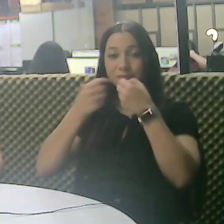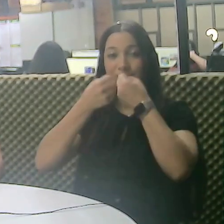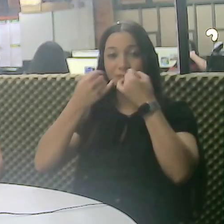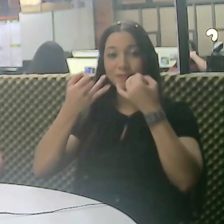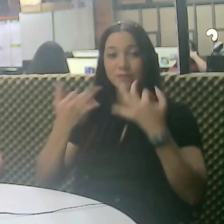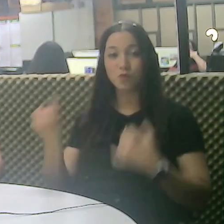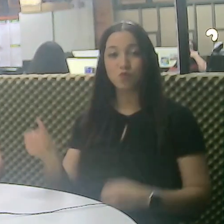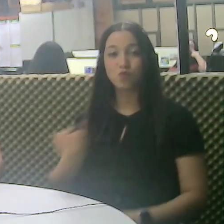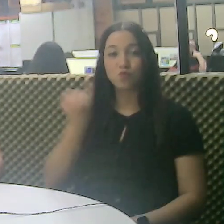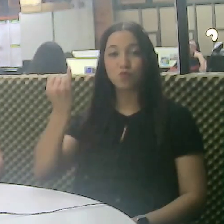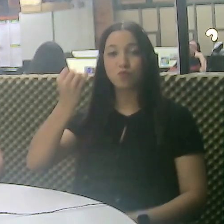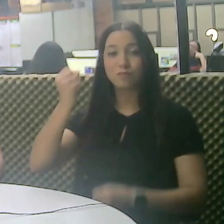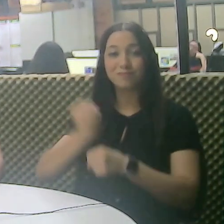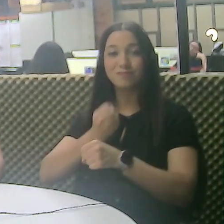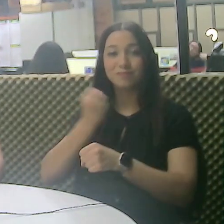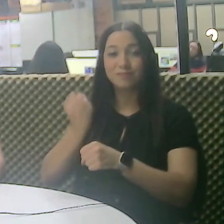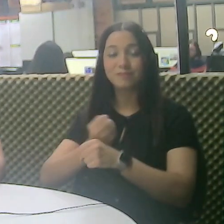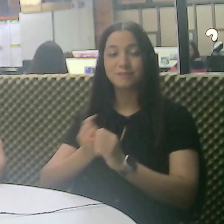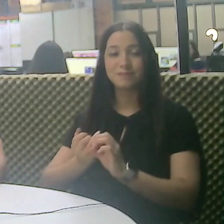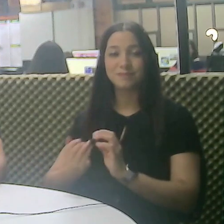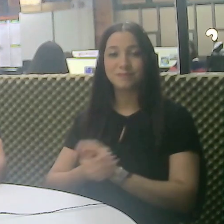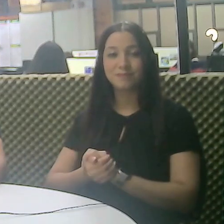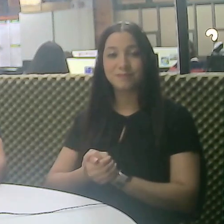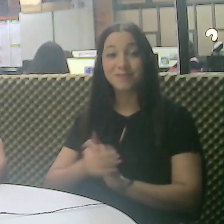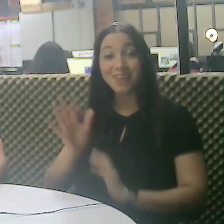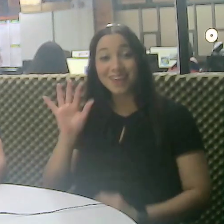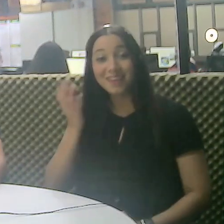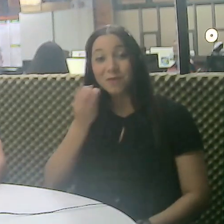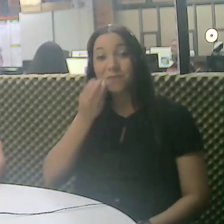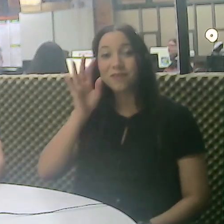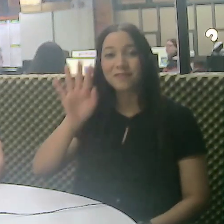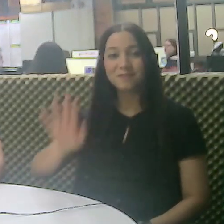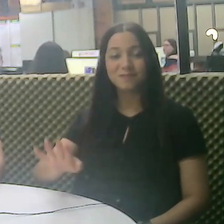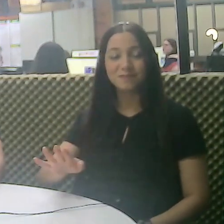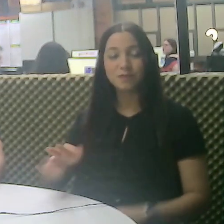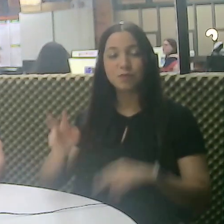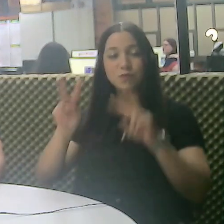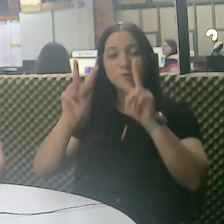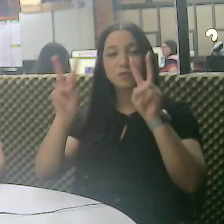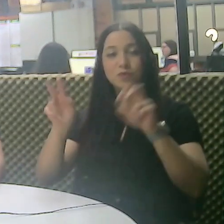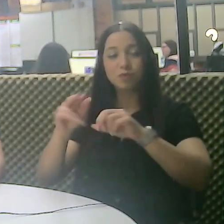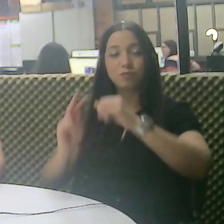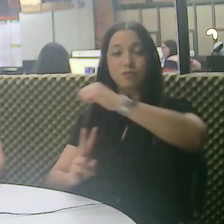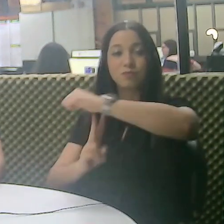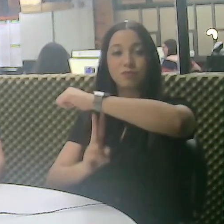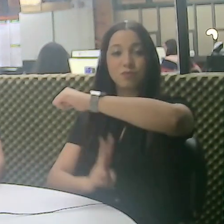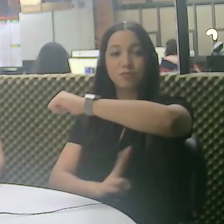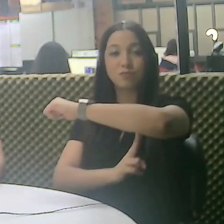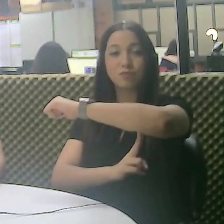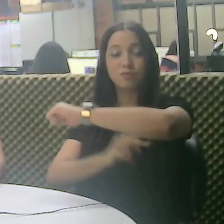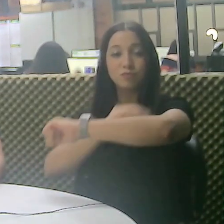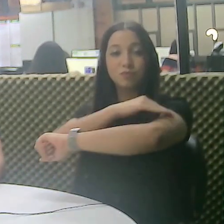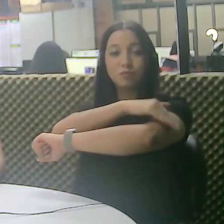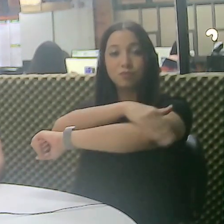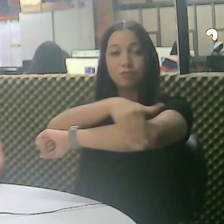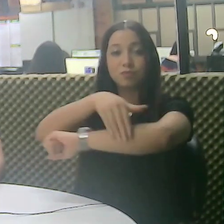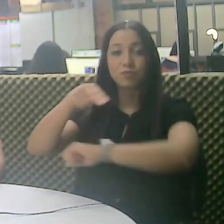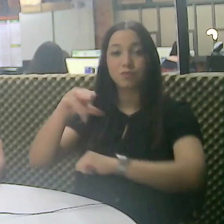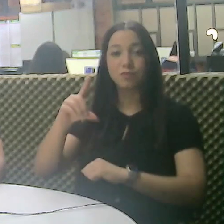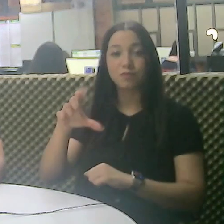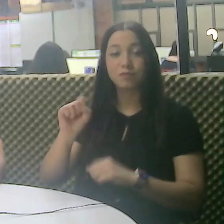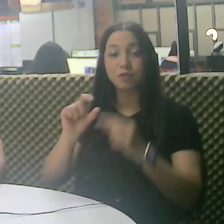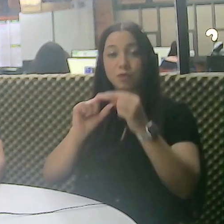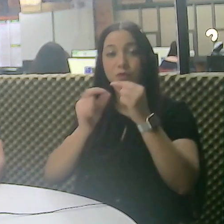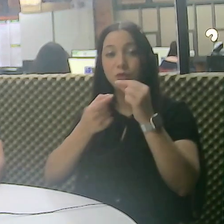esta importante construção. Boa tarde. Vamos falar então sobre o viaduto da Nicomedes, sobre a Avenida Vinhedos. Está hoje